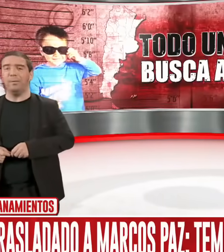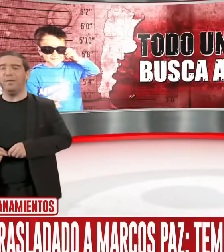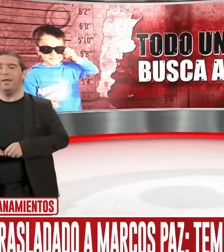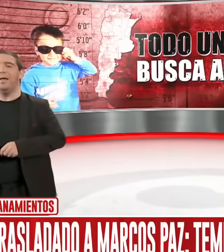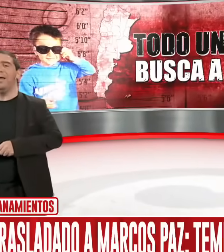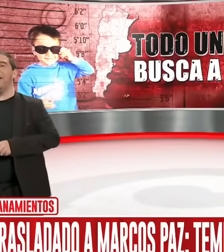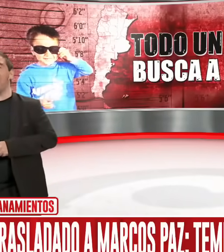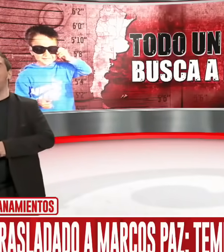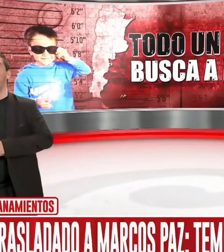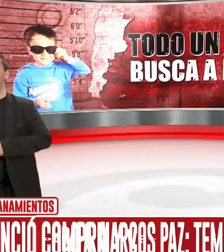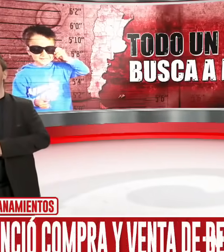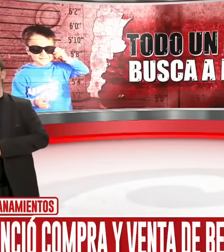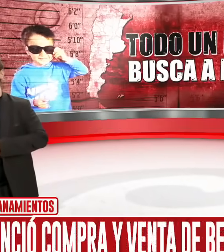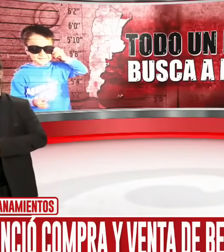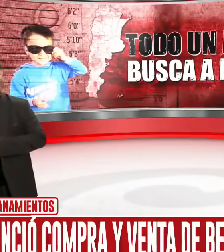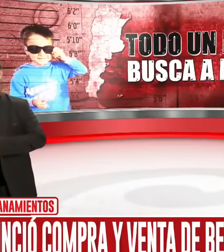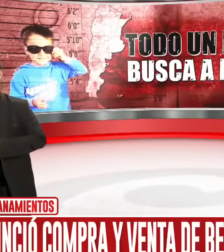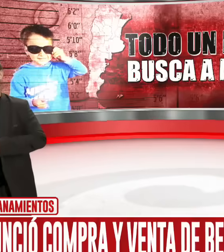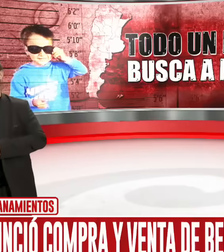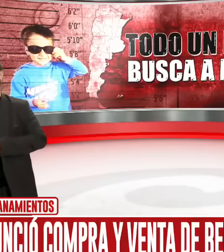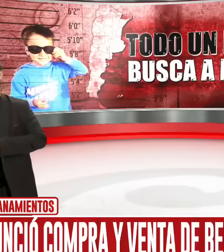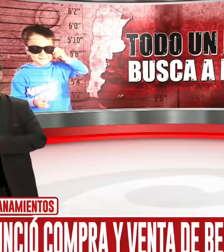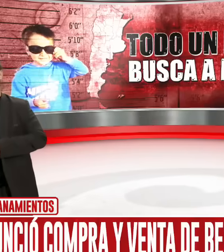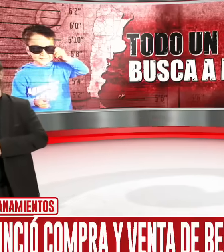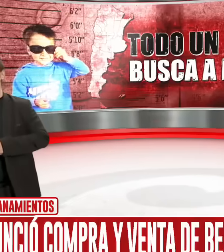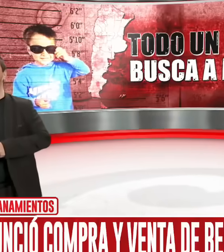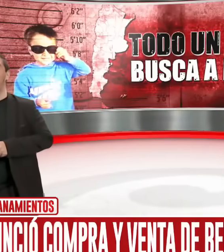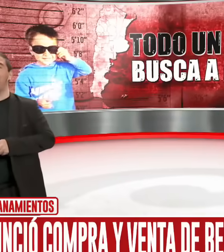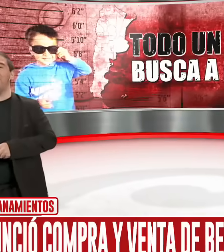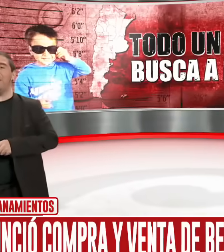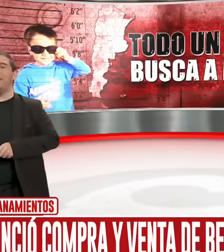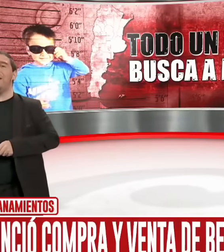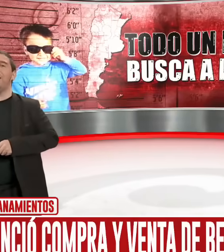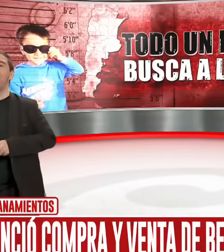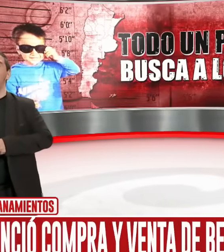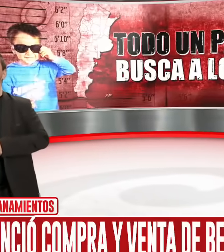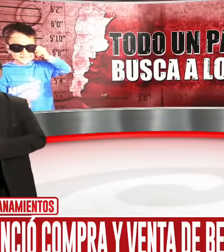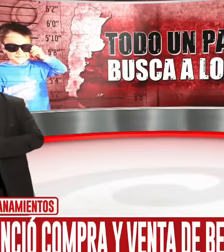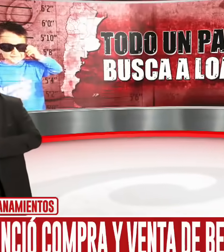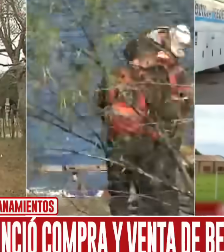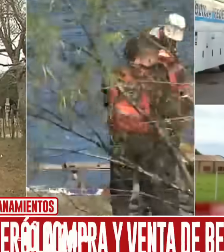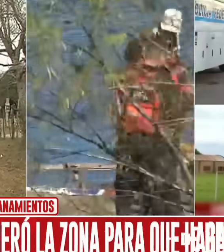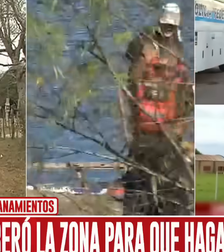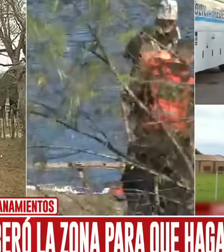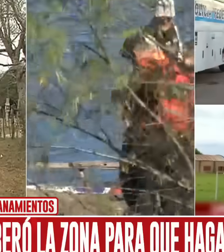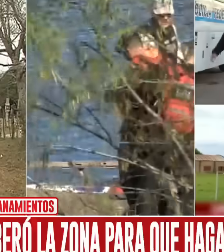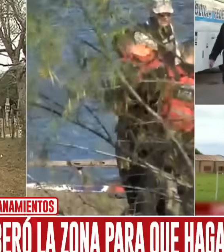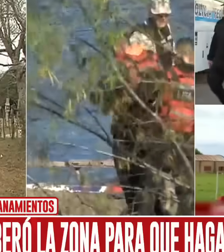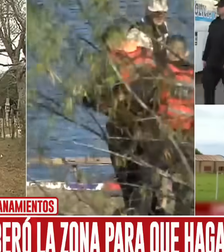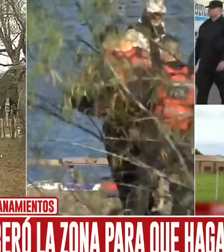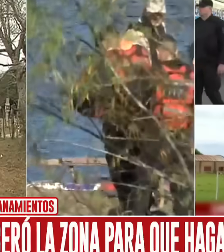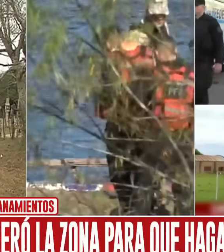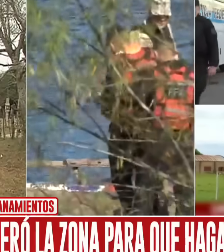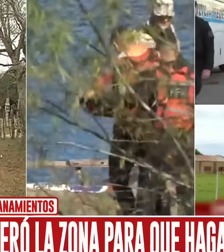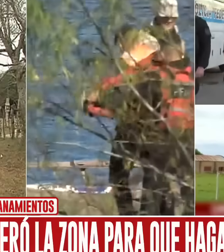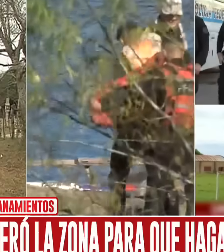los vamos a repetir, están preparados para poder afrontar una nueva Cámara Gesell. Bueno, aparentemente el cuerpo de asistencia psicológica dijo